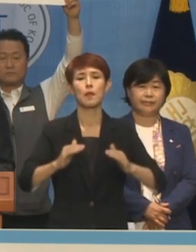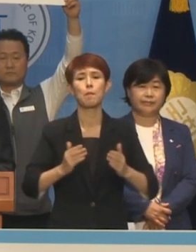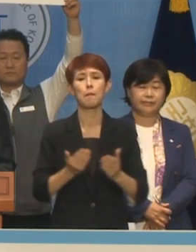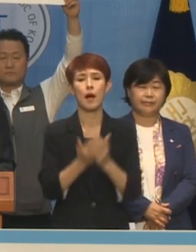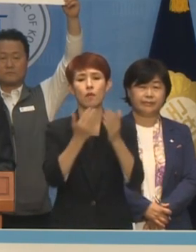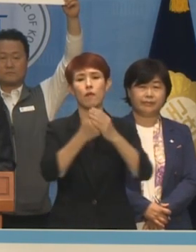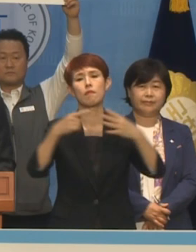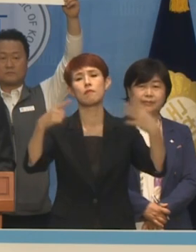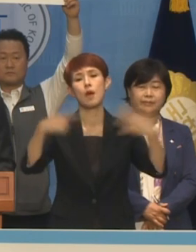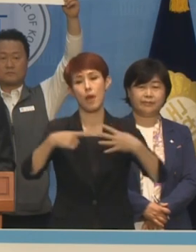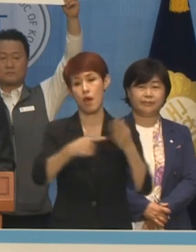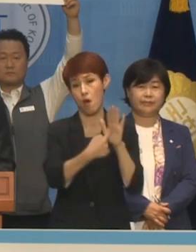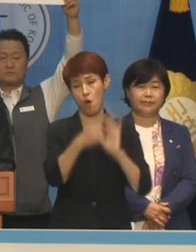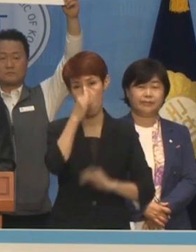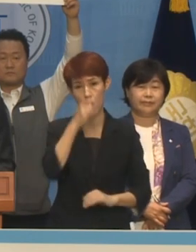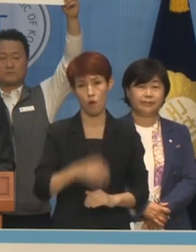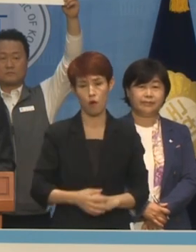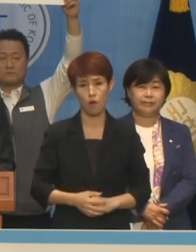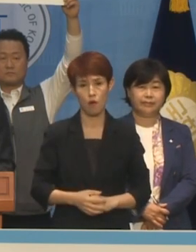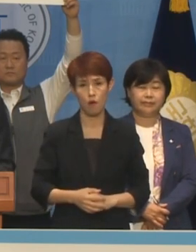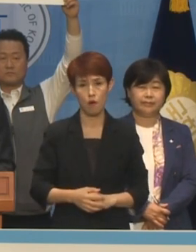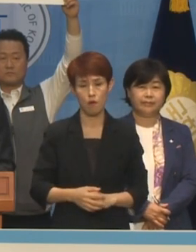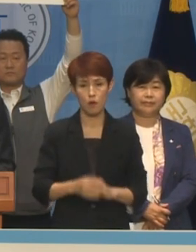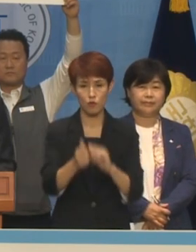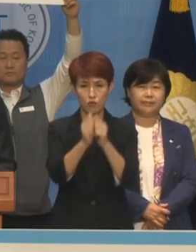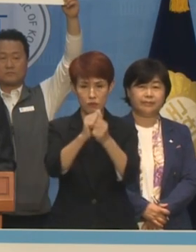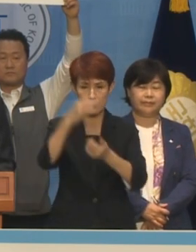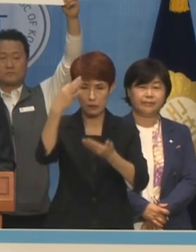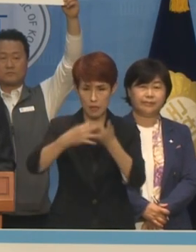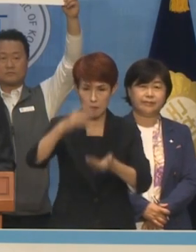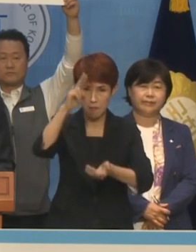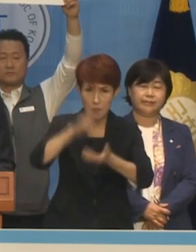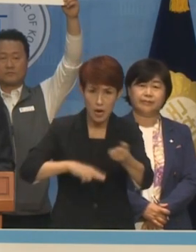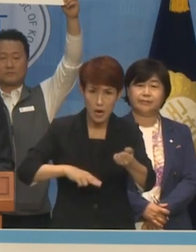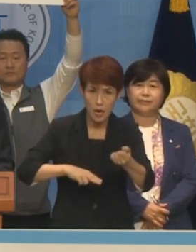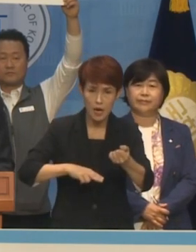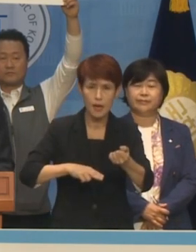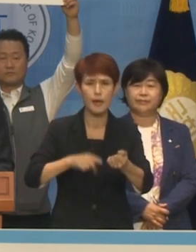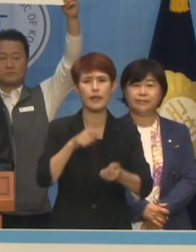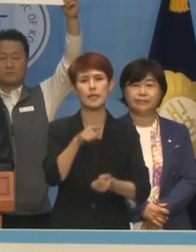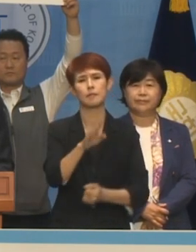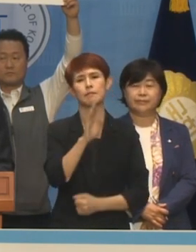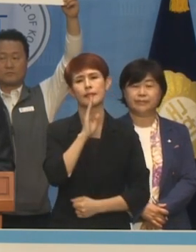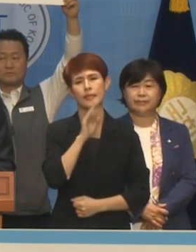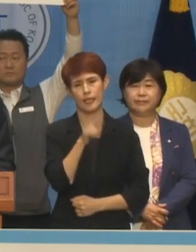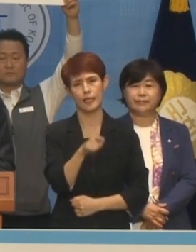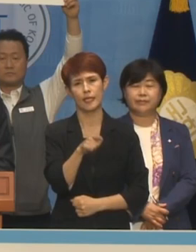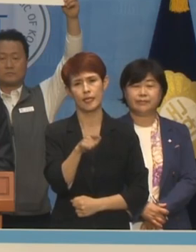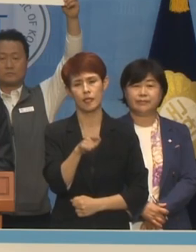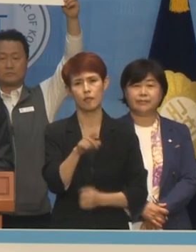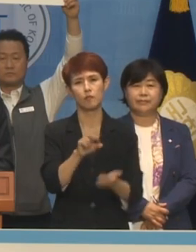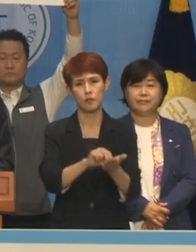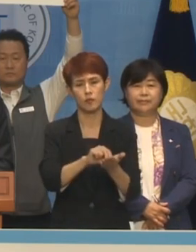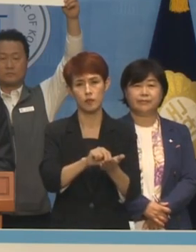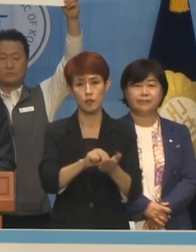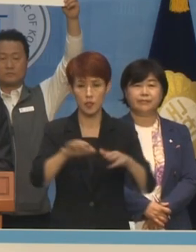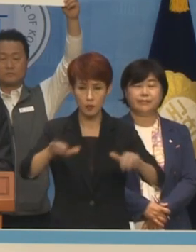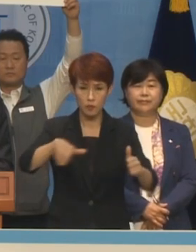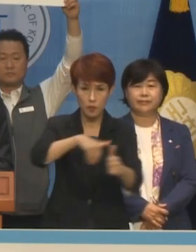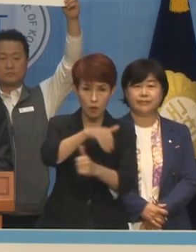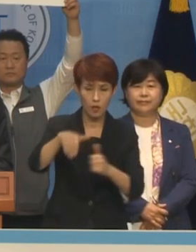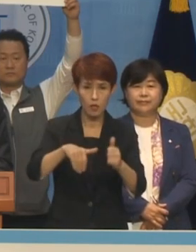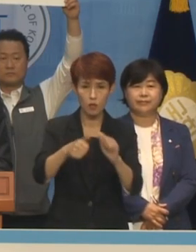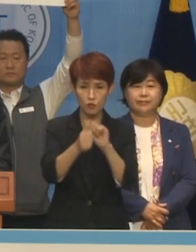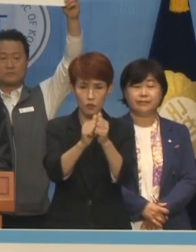나와 있습니다. 이에 저평가 헐값 매각이라는 지적이 발생할 수밖에 없으며 현 시점에